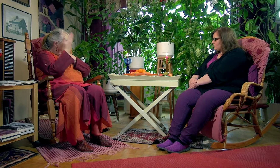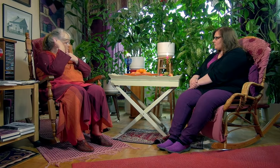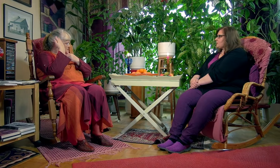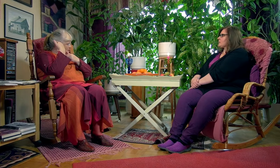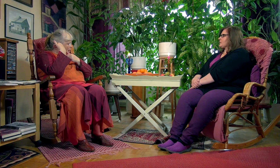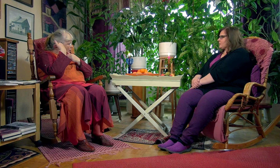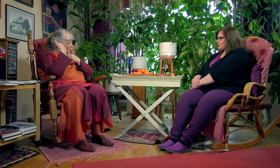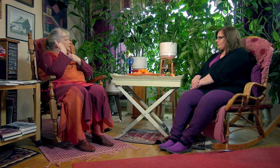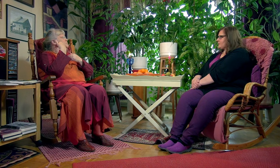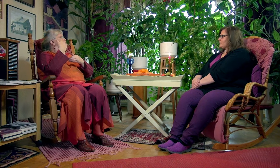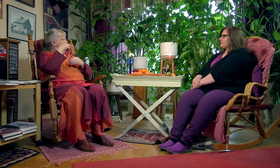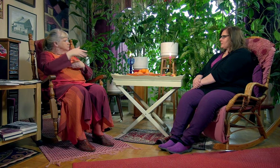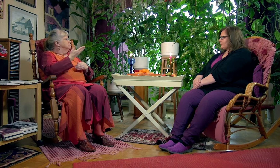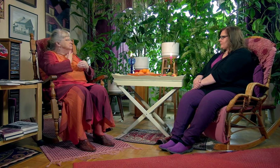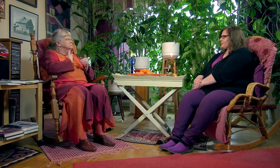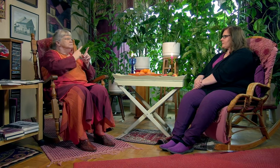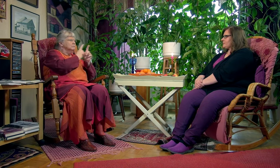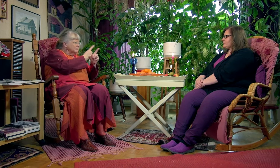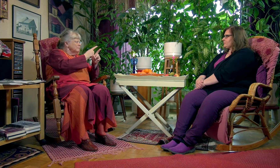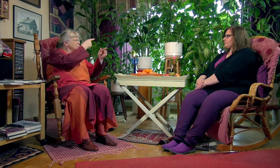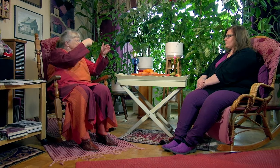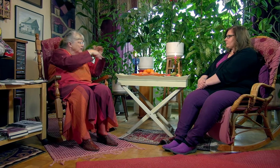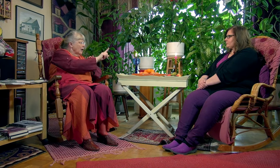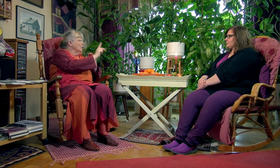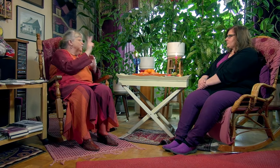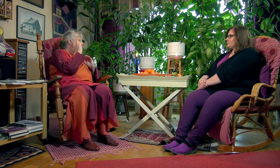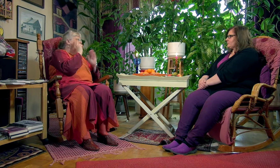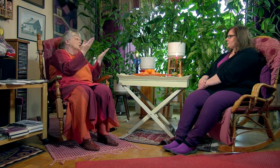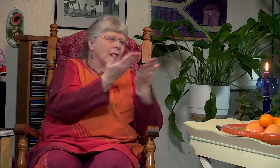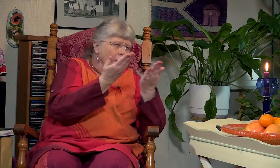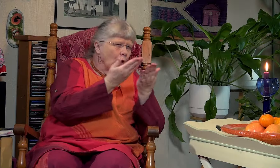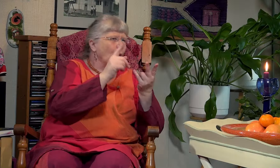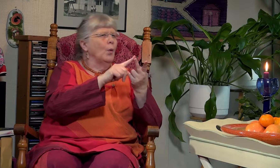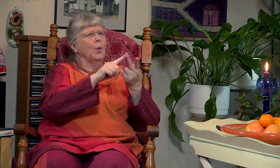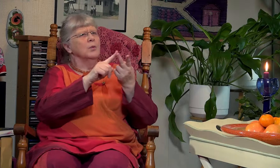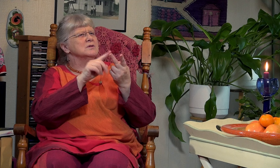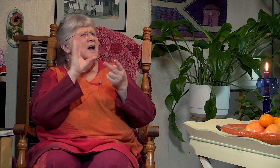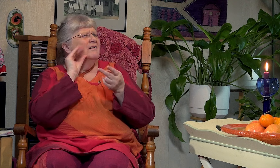oli Englannin kuurojen liiton suojelija silloin. Ja hän oli mukana, paljon kävi